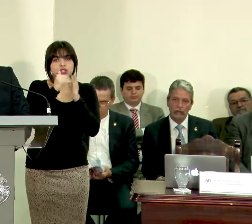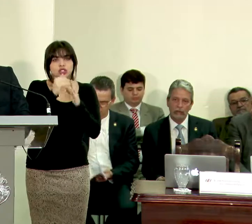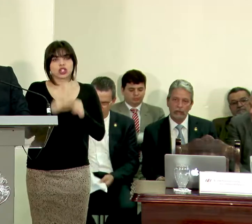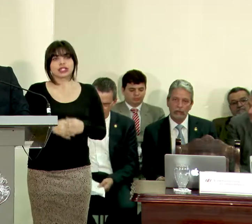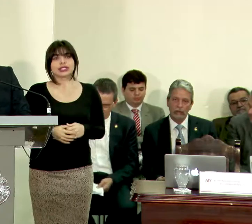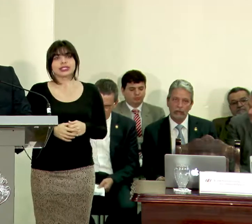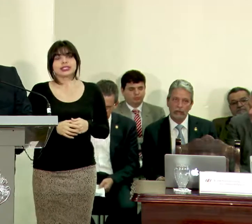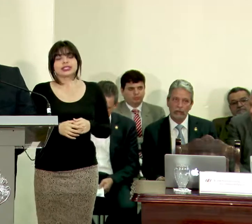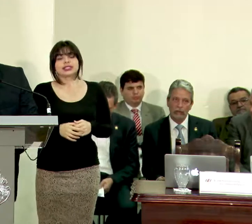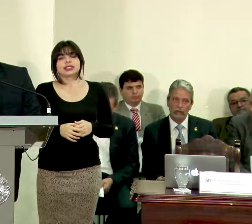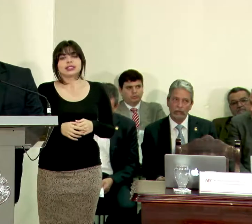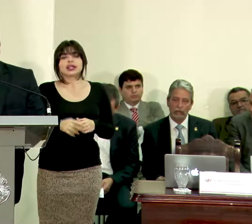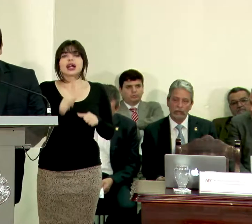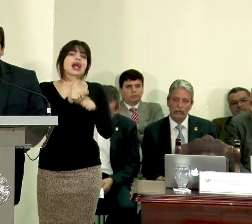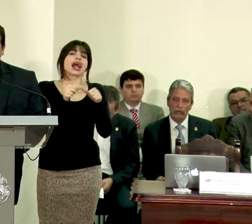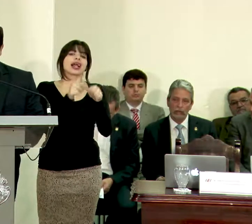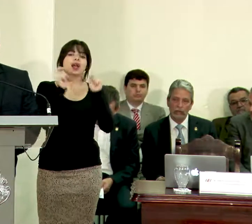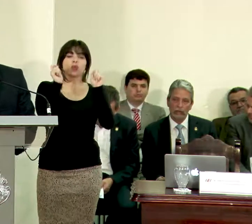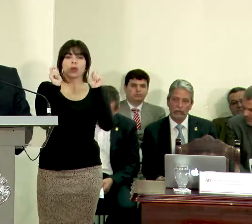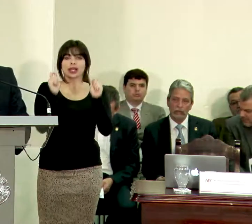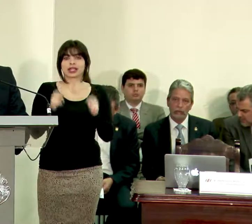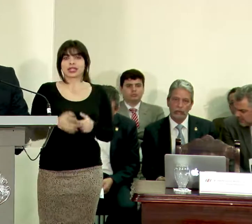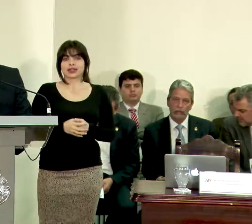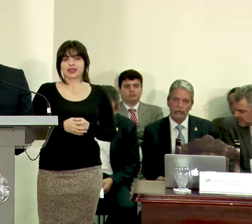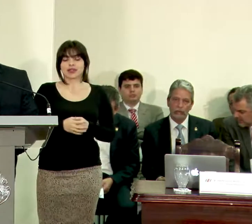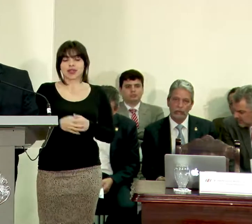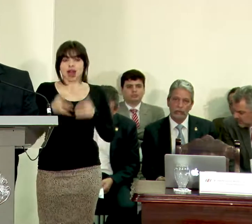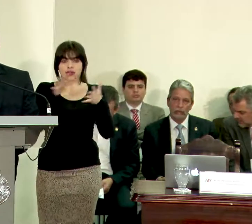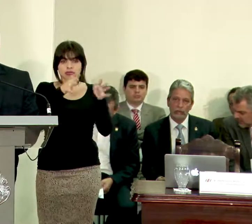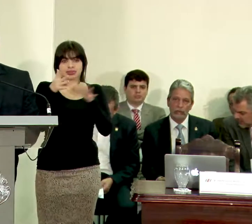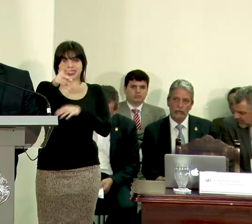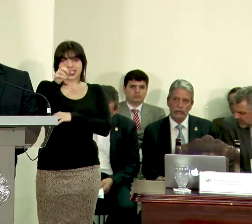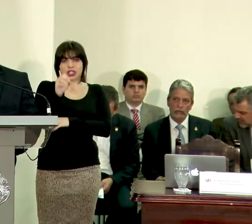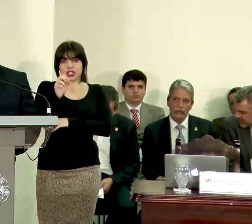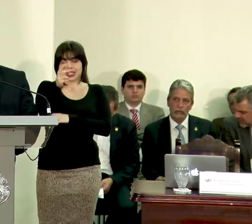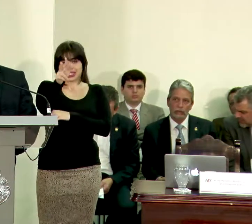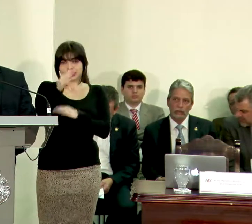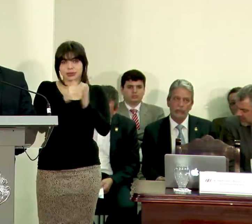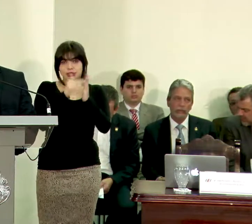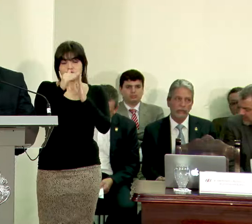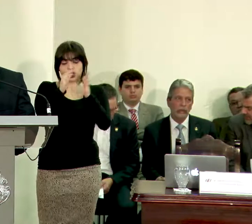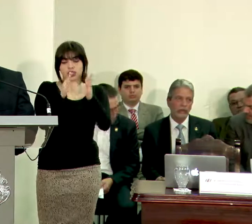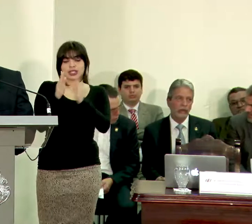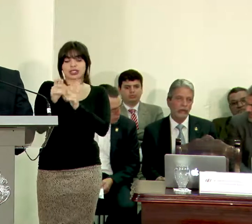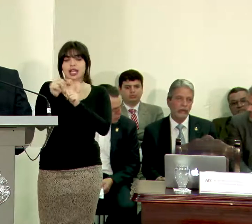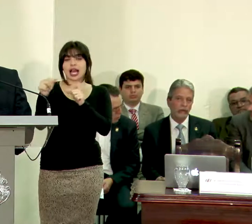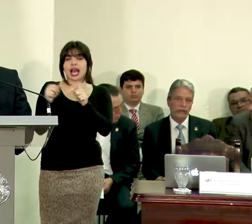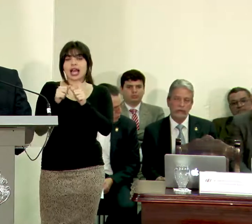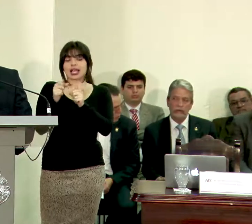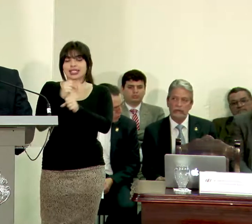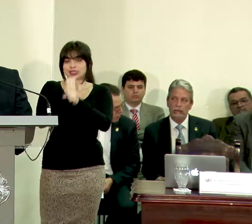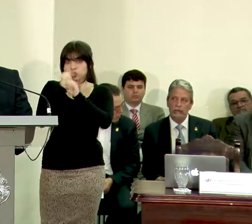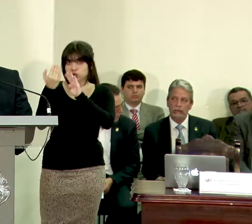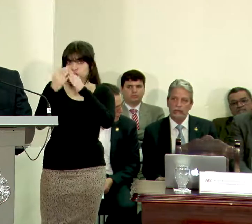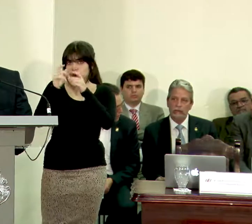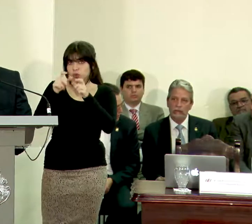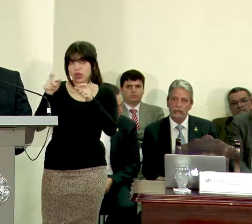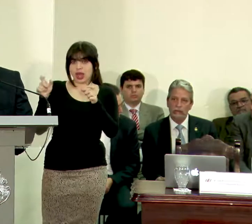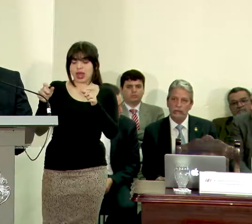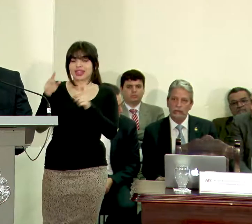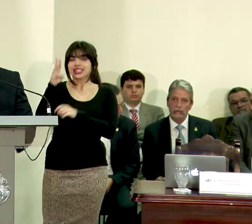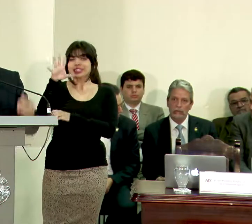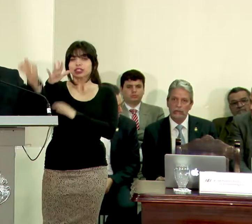millones. El sector educativo se estima en 113 millones y el sector de seguridad ciudadana en